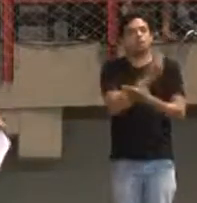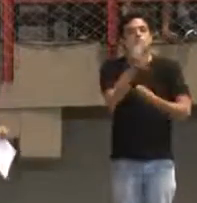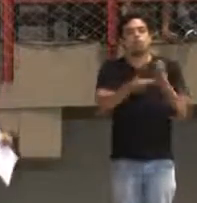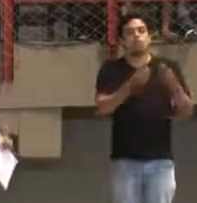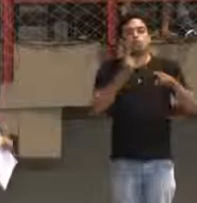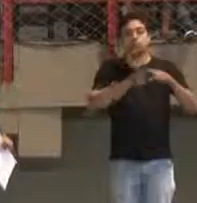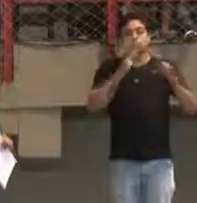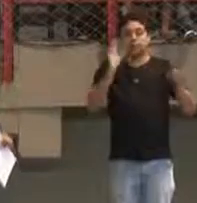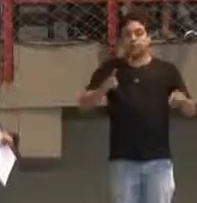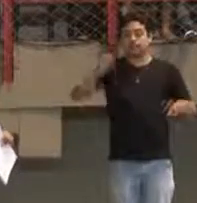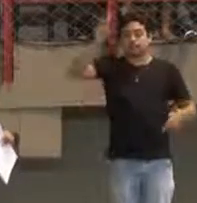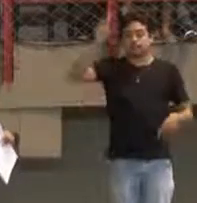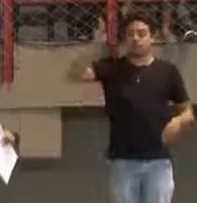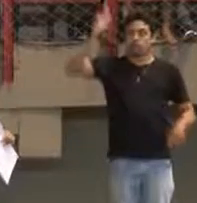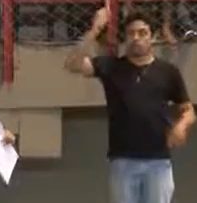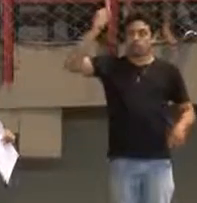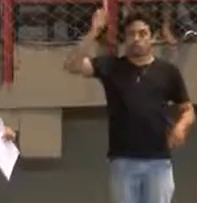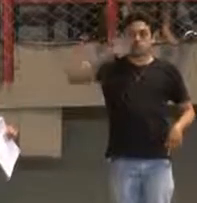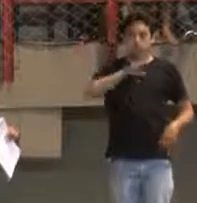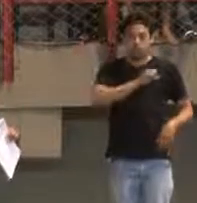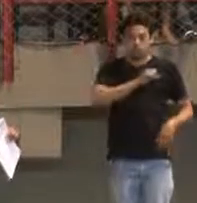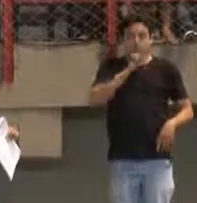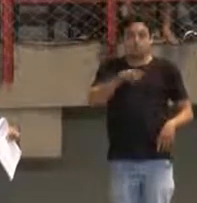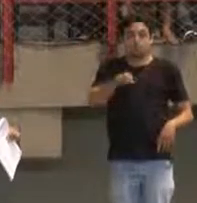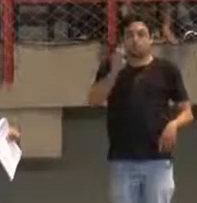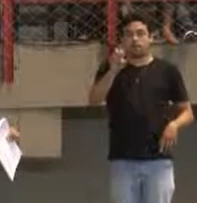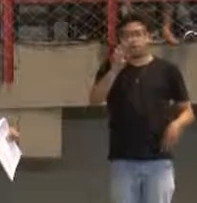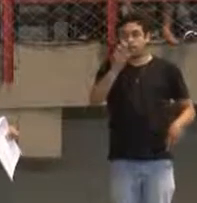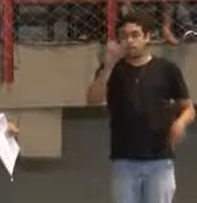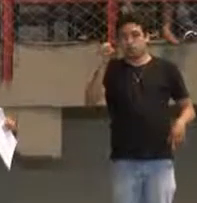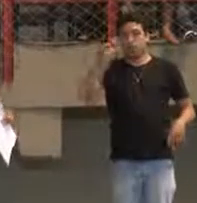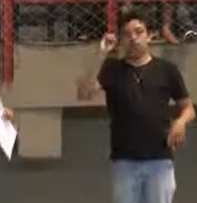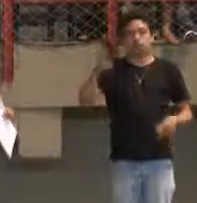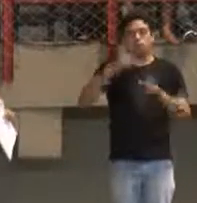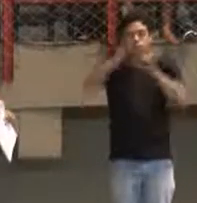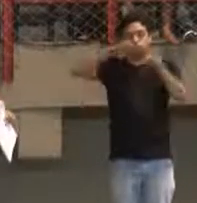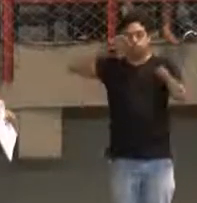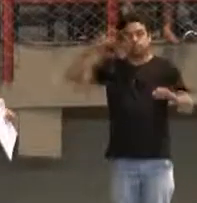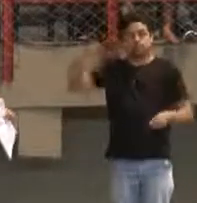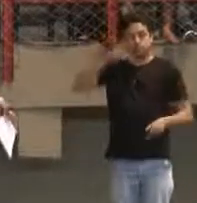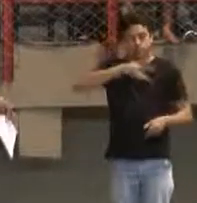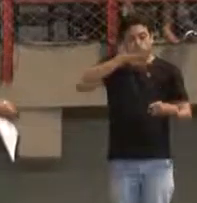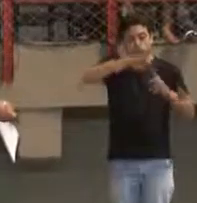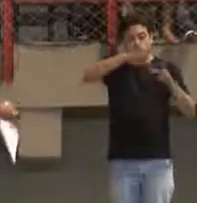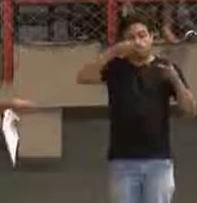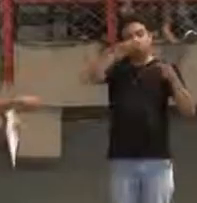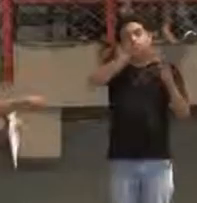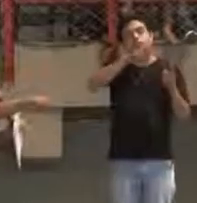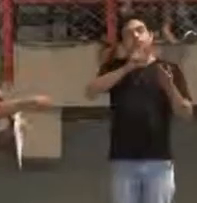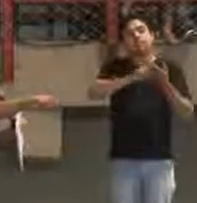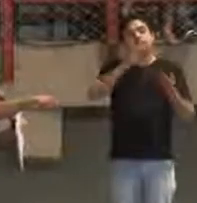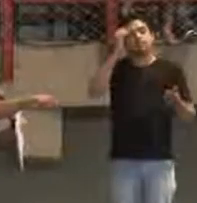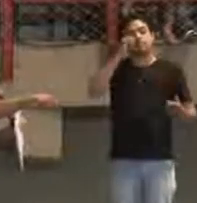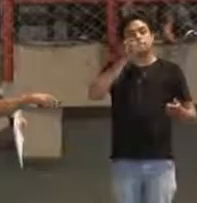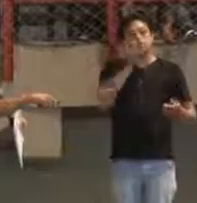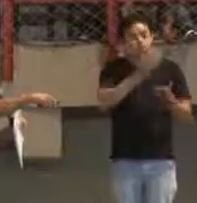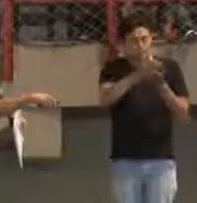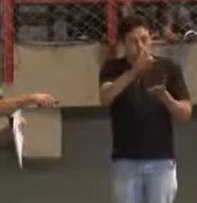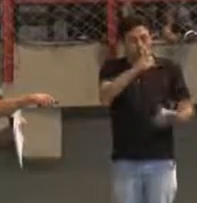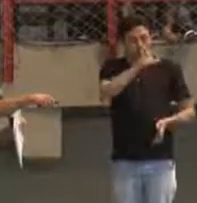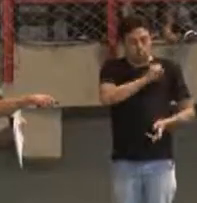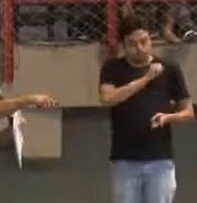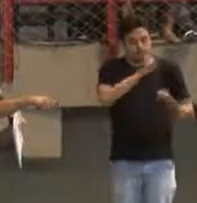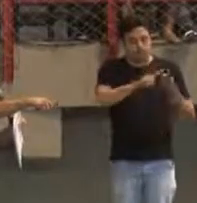o Deus que é responsável pelo amor que é o Eros ou cupido ele sabe que você começa amando